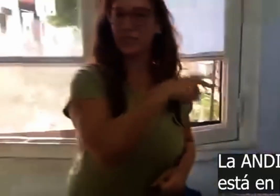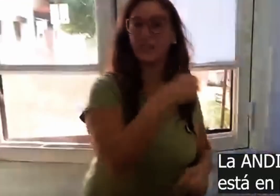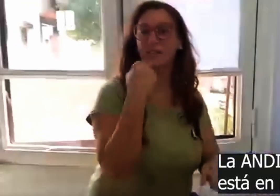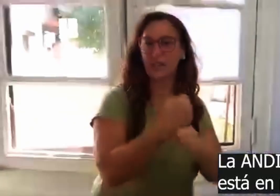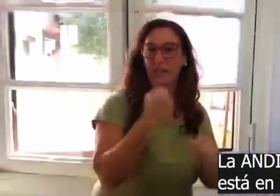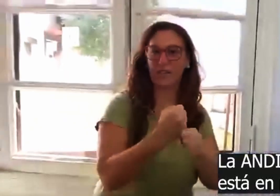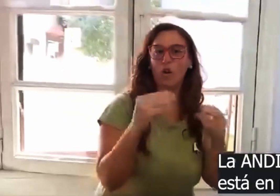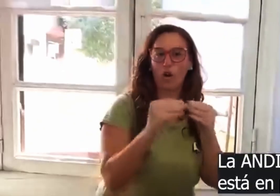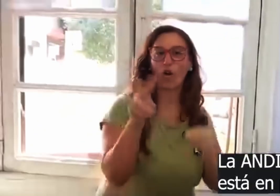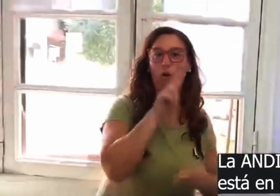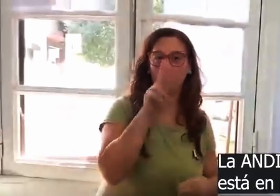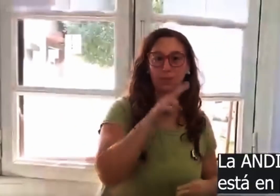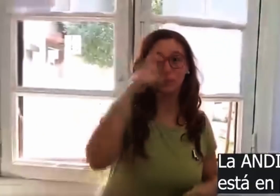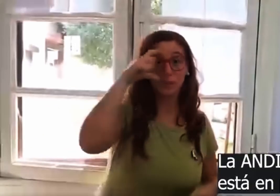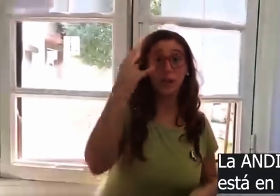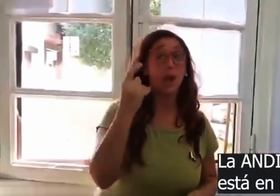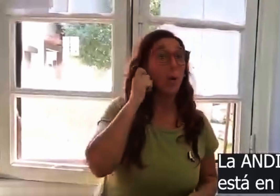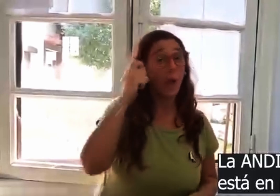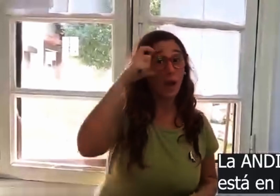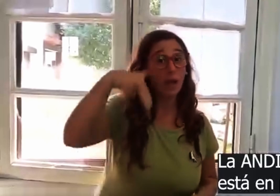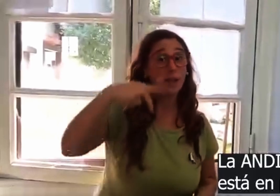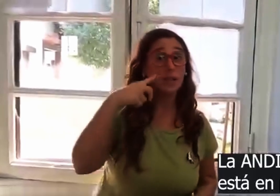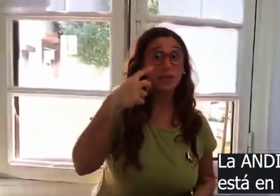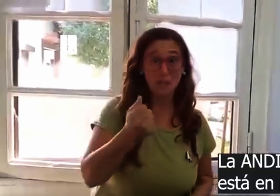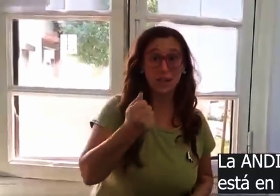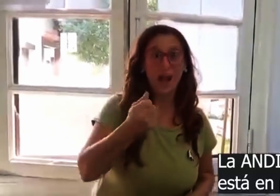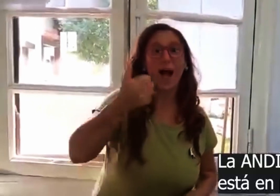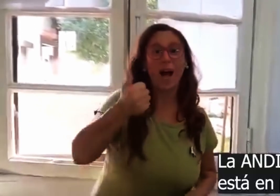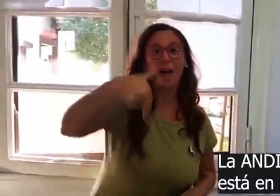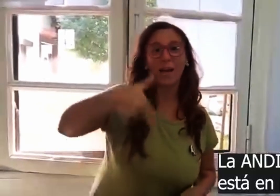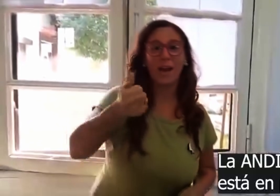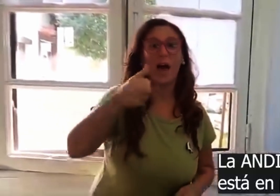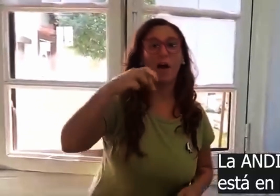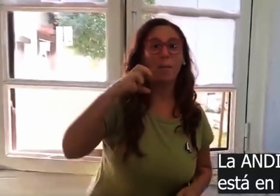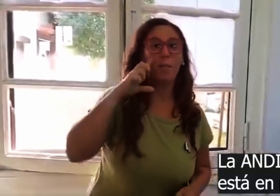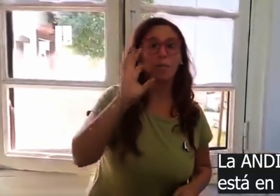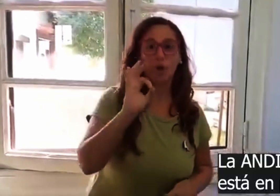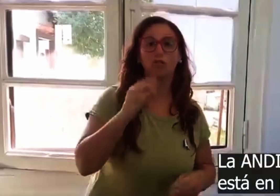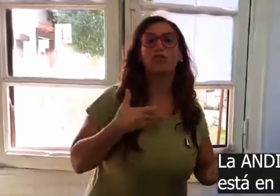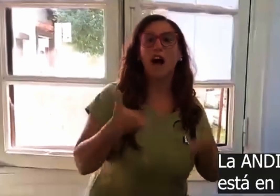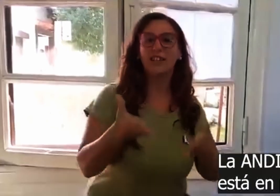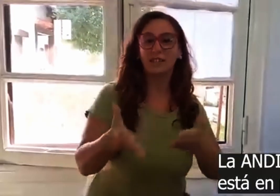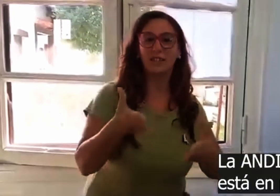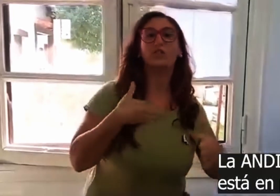Acá trabajaba Eugenia Napios, asesora en accesibilidad comunicacional y productora de textos accesibles.